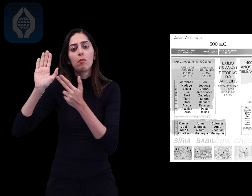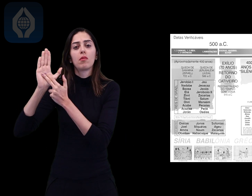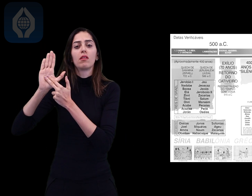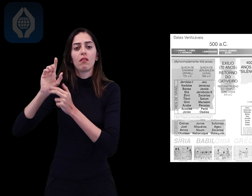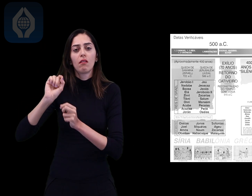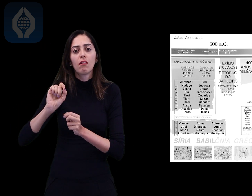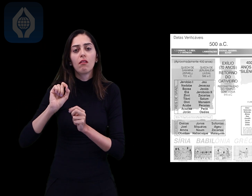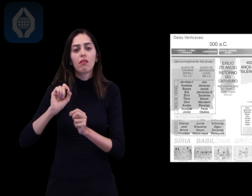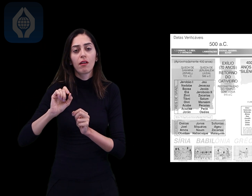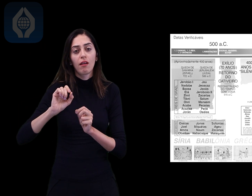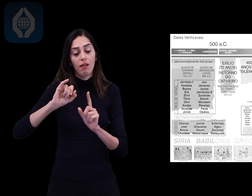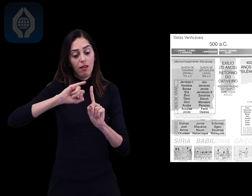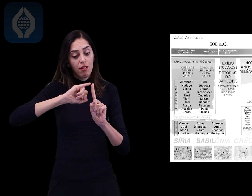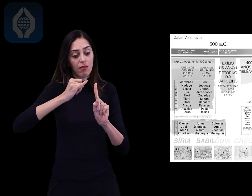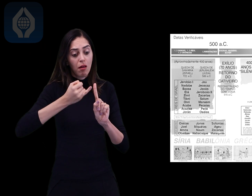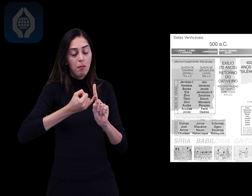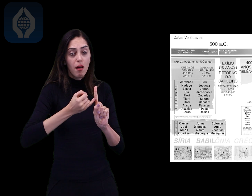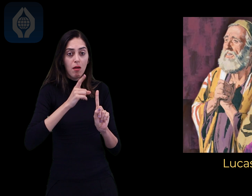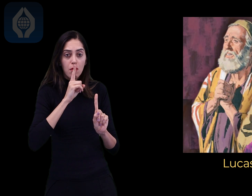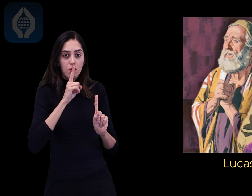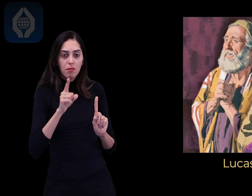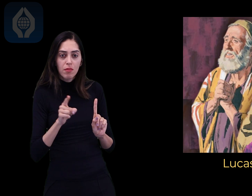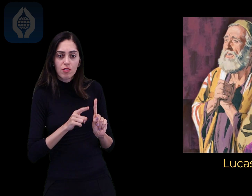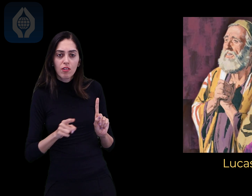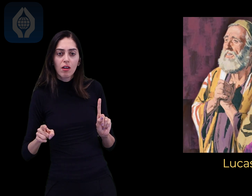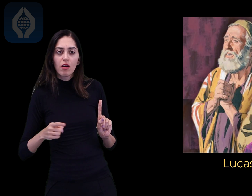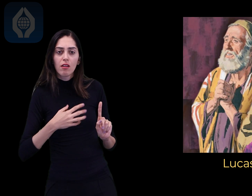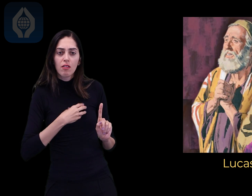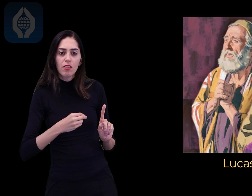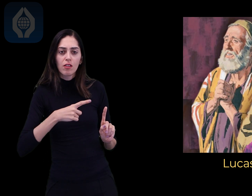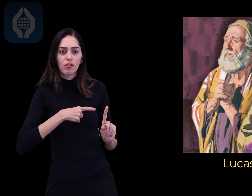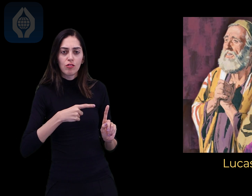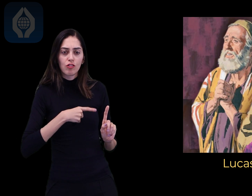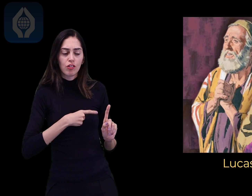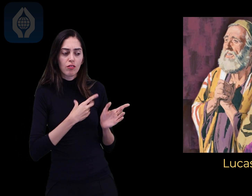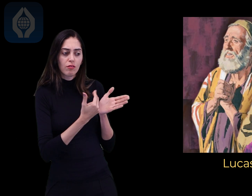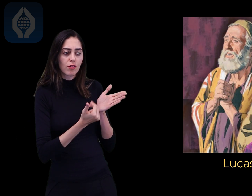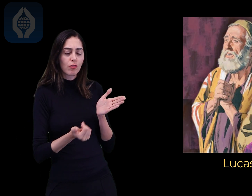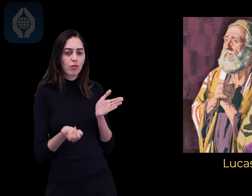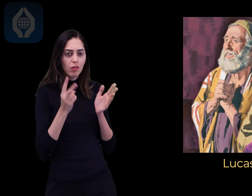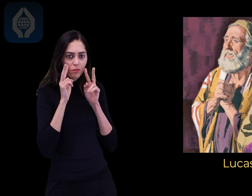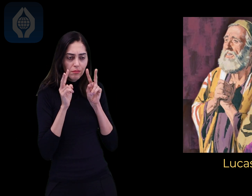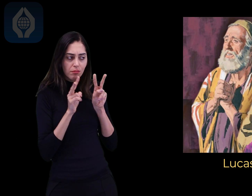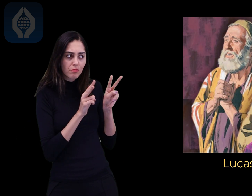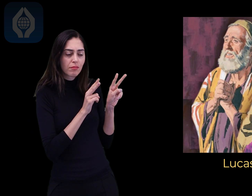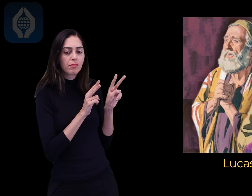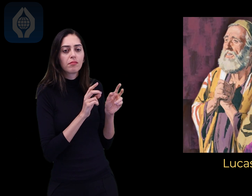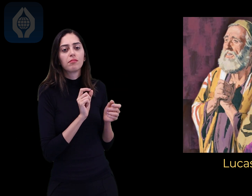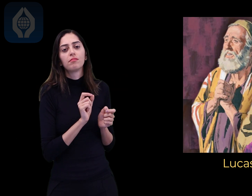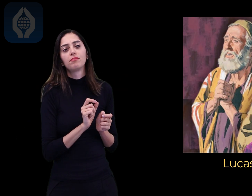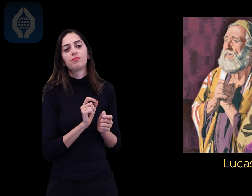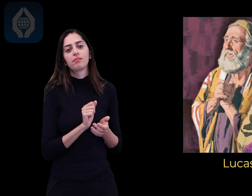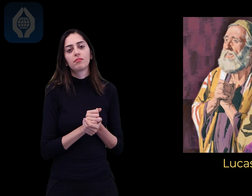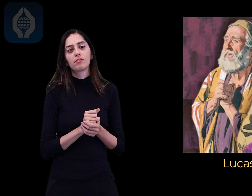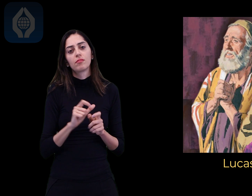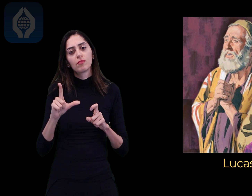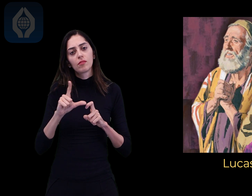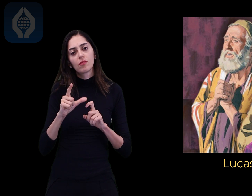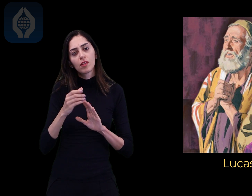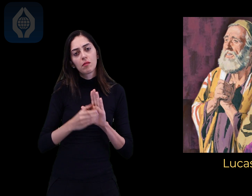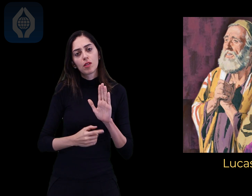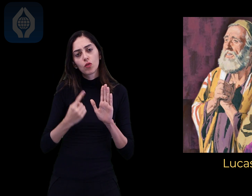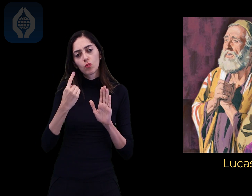Isabel teriam um filho. Zacarias e sua esposa Isabel eram judeus que confiavam em